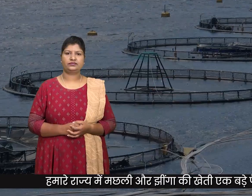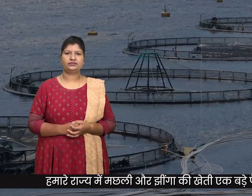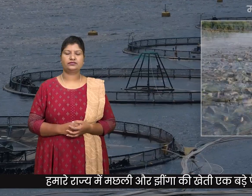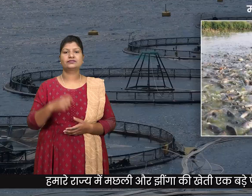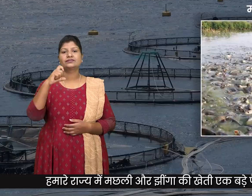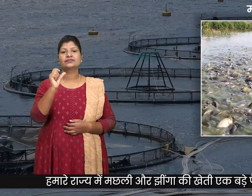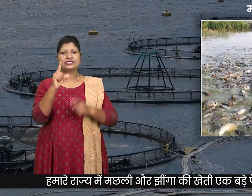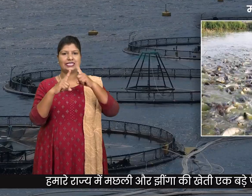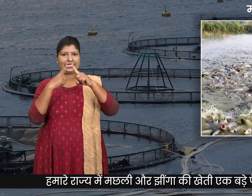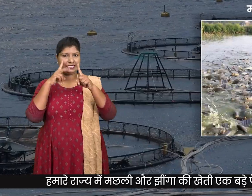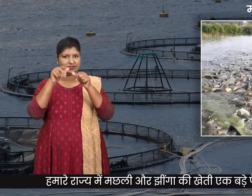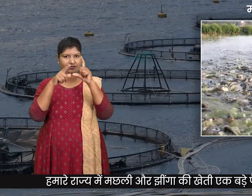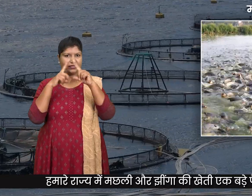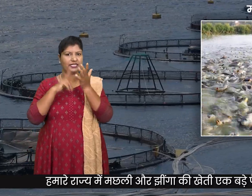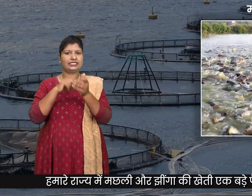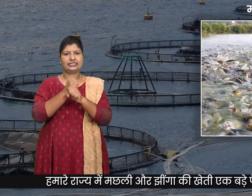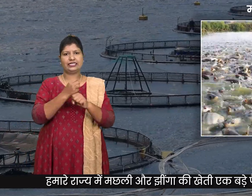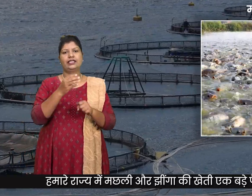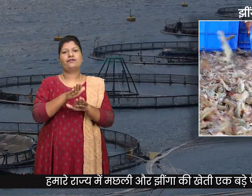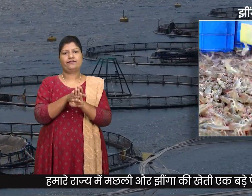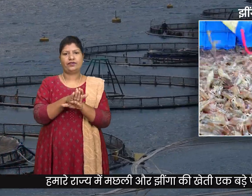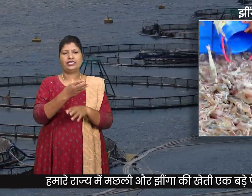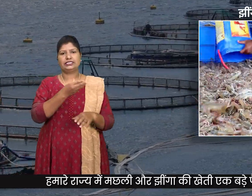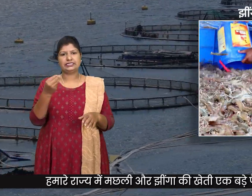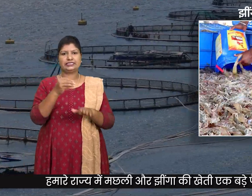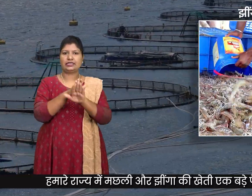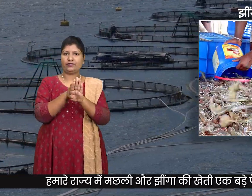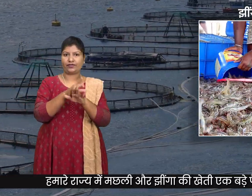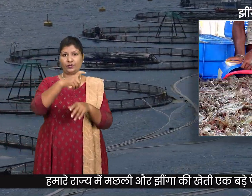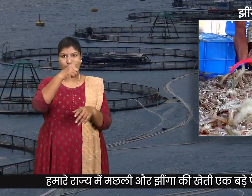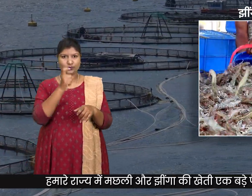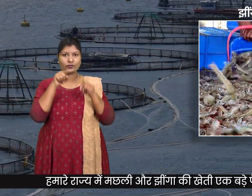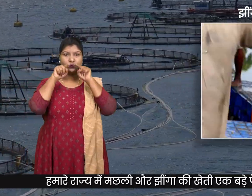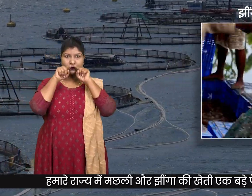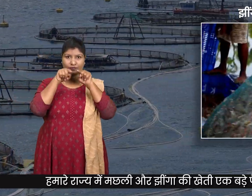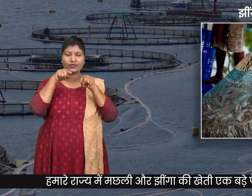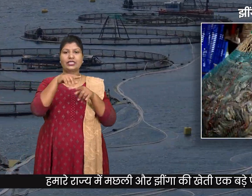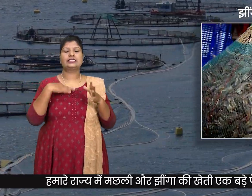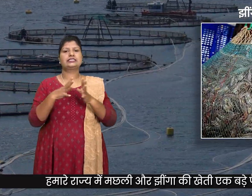हमारे राज्य में मछली और झींगा की खेती एक बड़े पैमाने का उद्योग